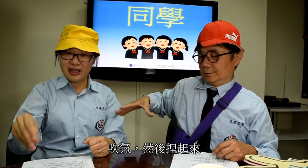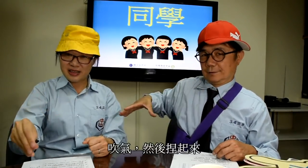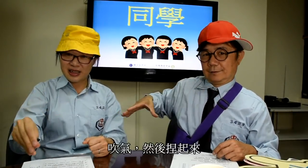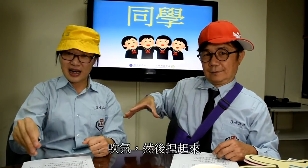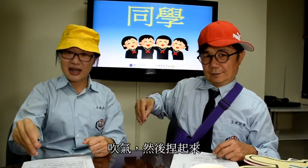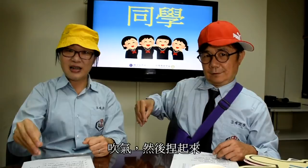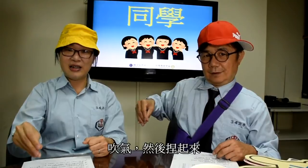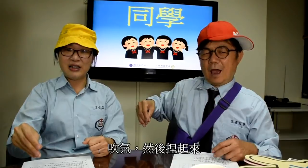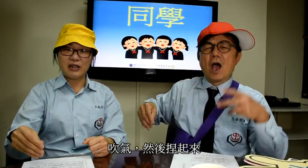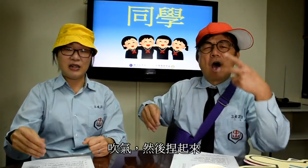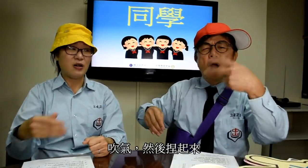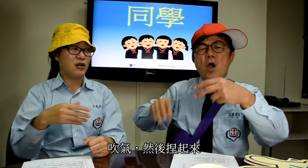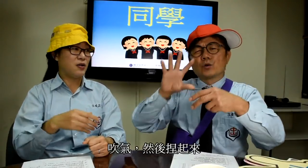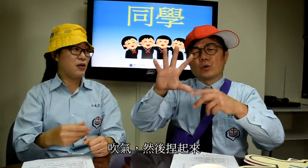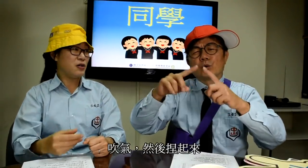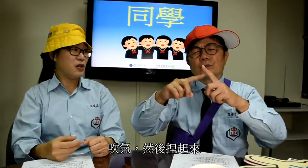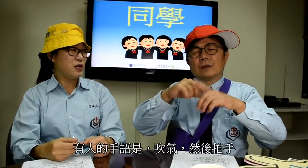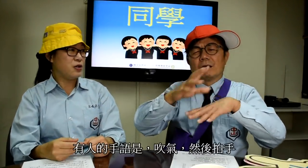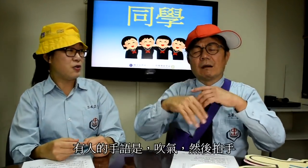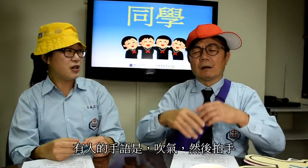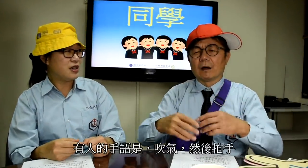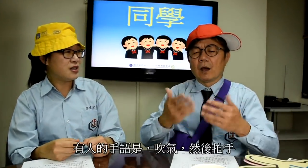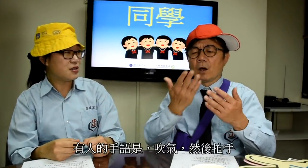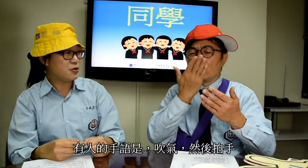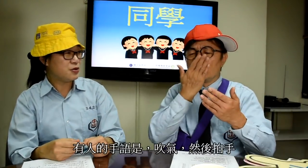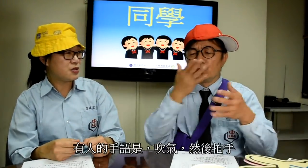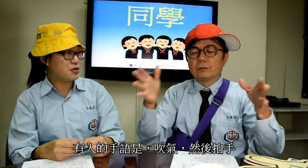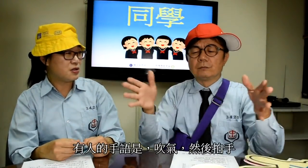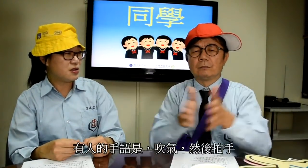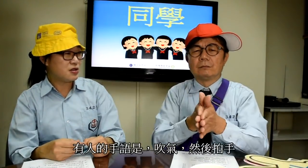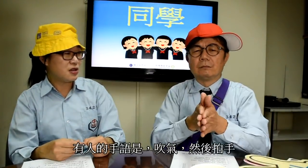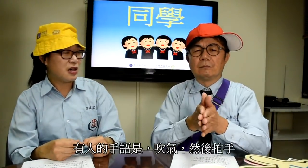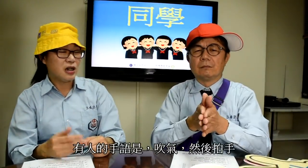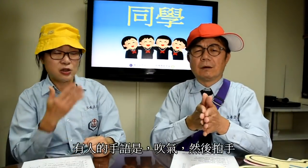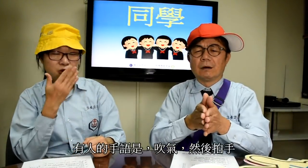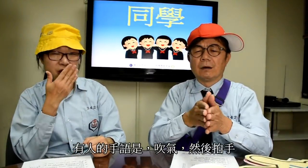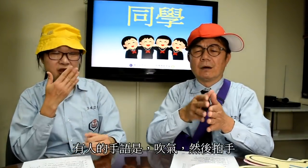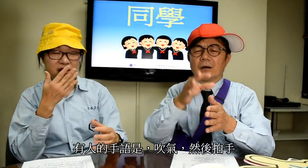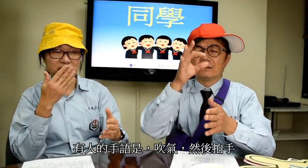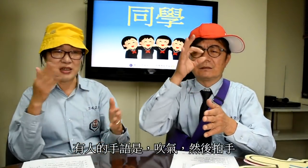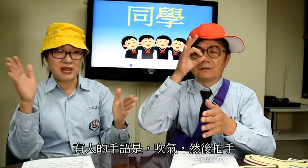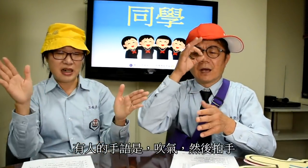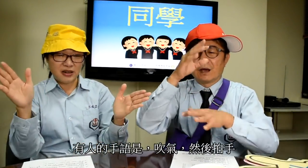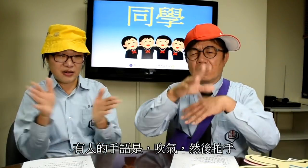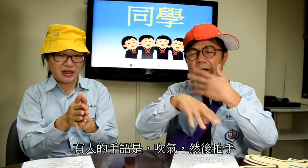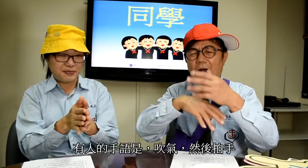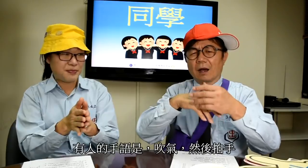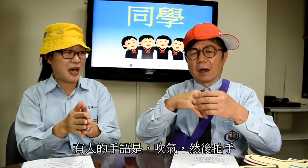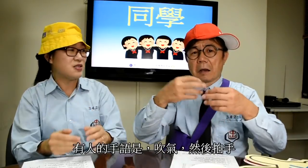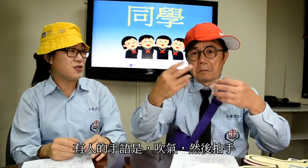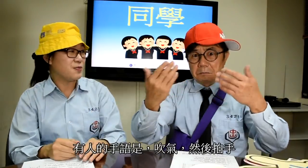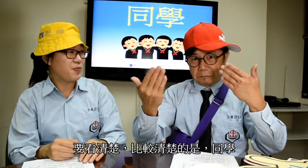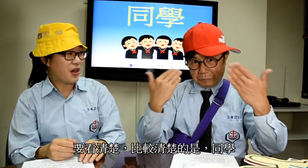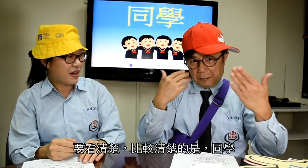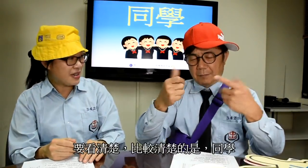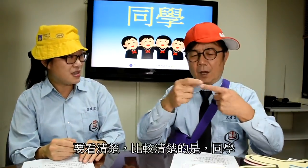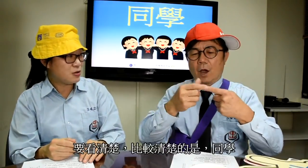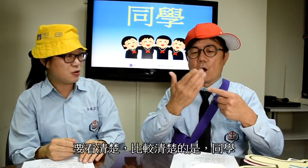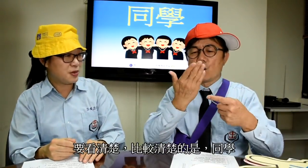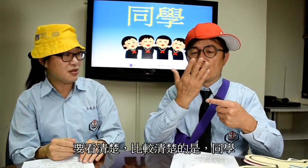来。有人的手语是吹气，然后拍手，要看清楚，比较清